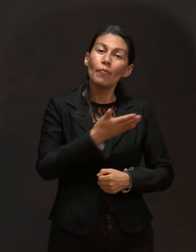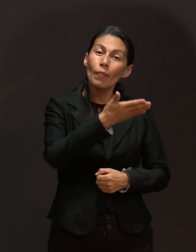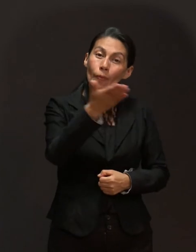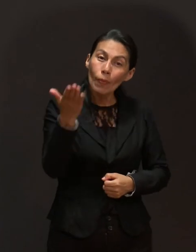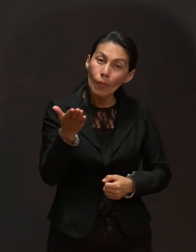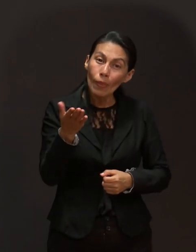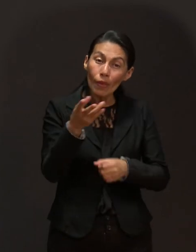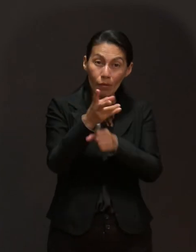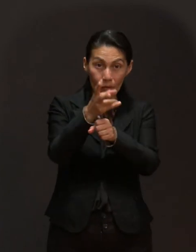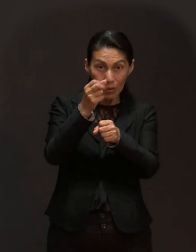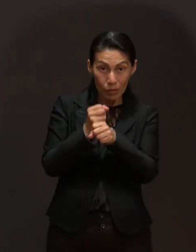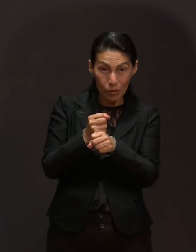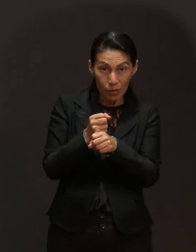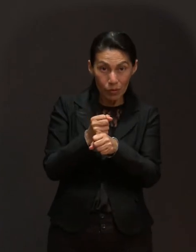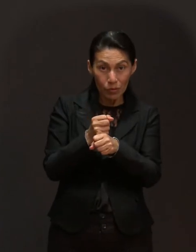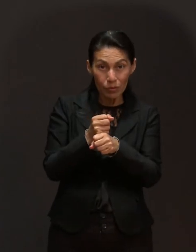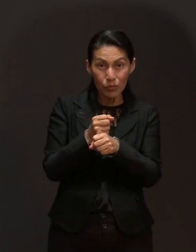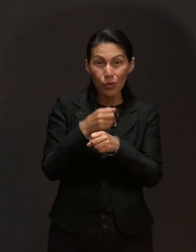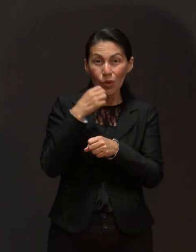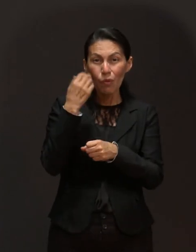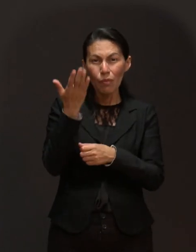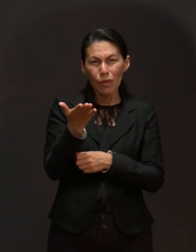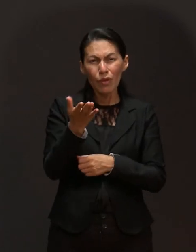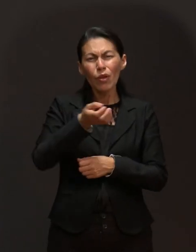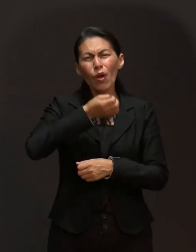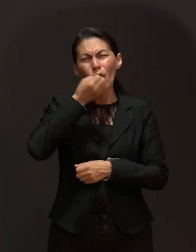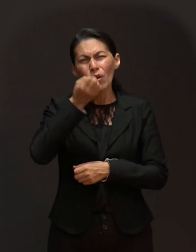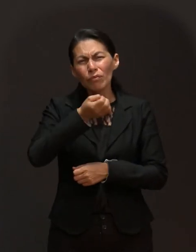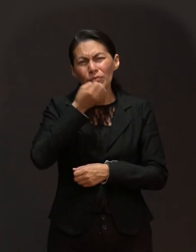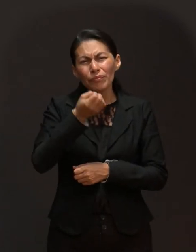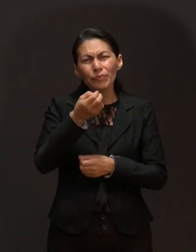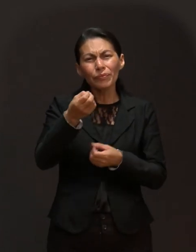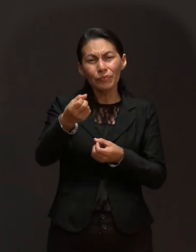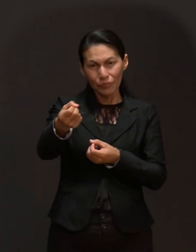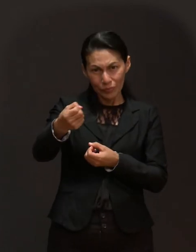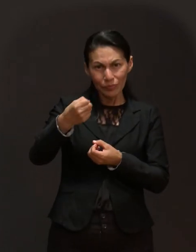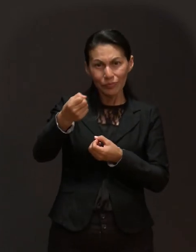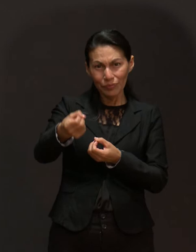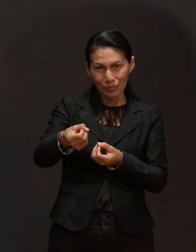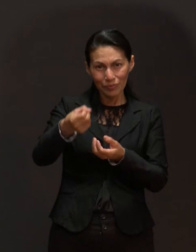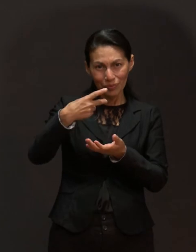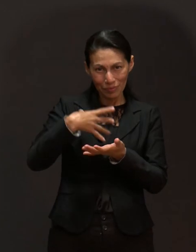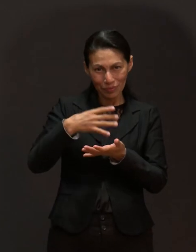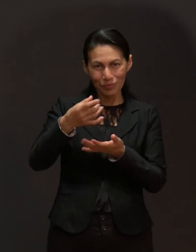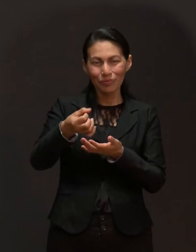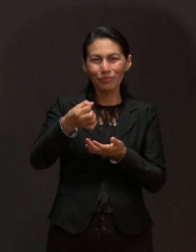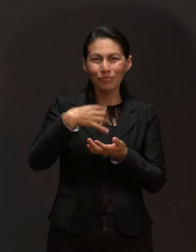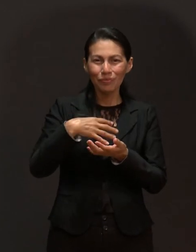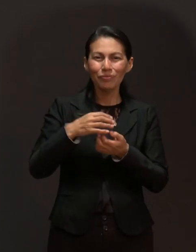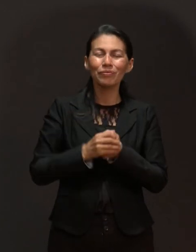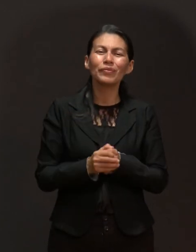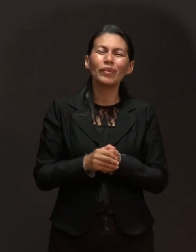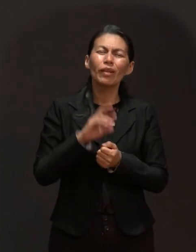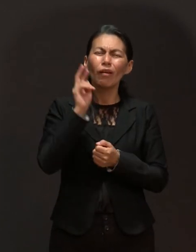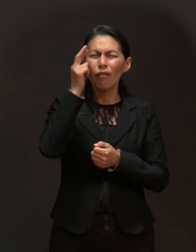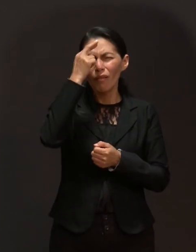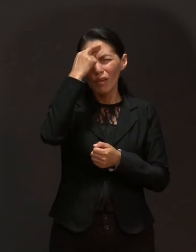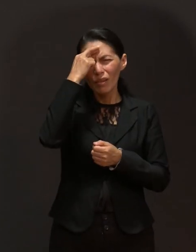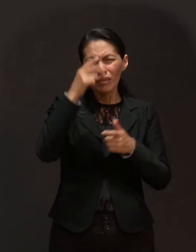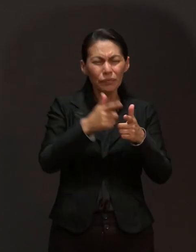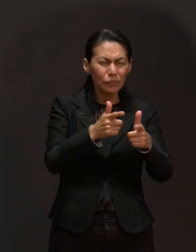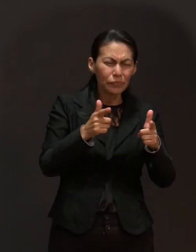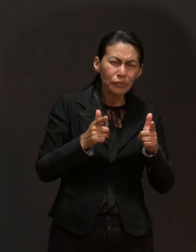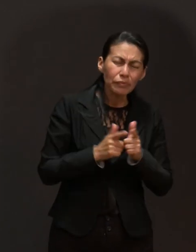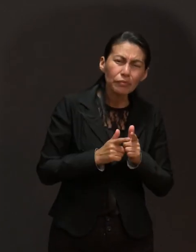Invitamos a todos para que envíen sus pedidos de oración. Recuerden que hay un grupo de preciosas